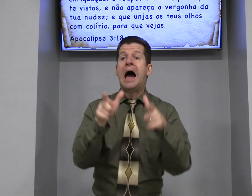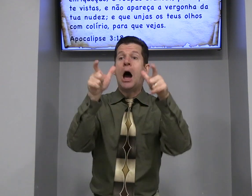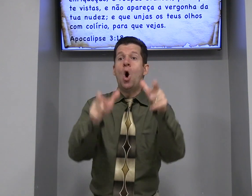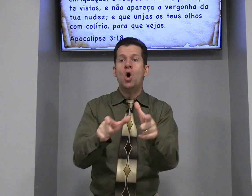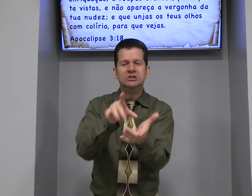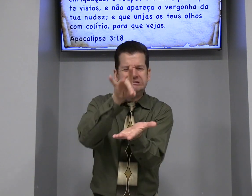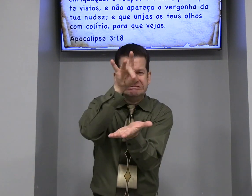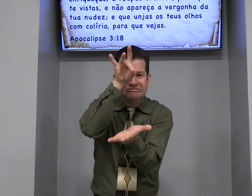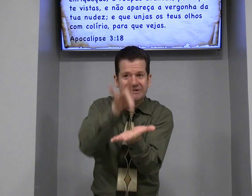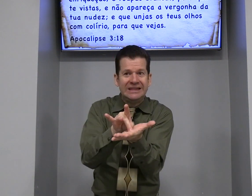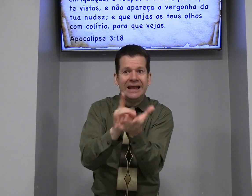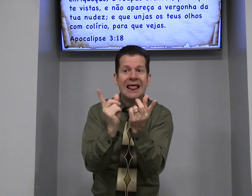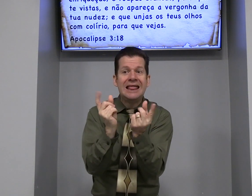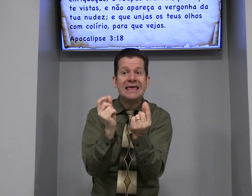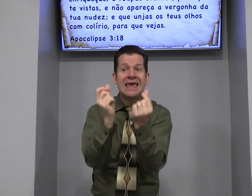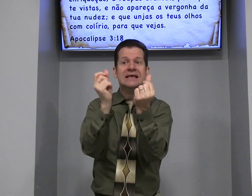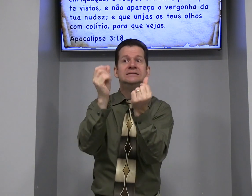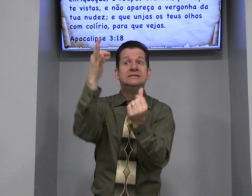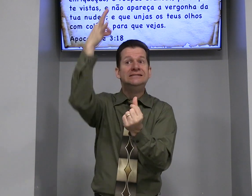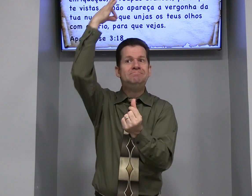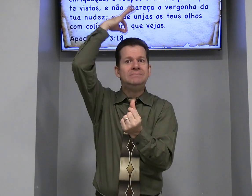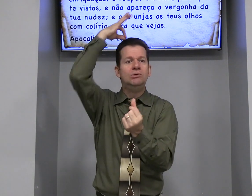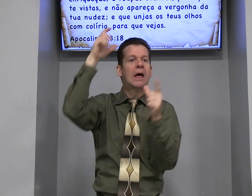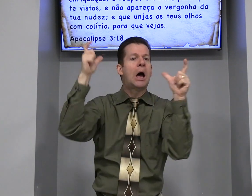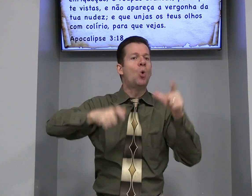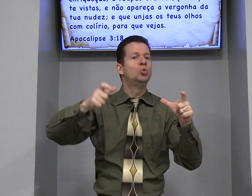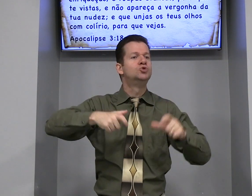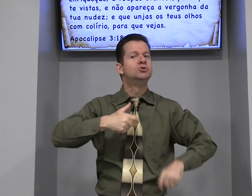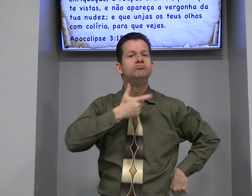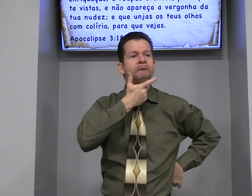Pergunta, aonde de verdade é a riqueza do Espírito?